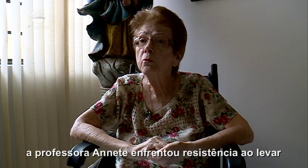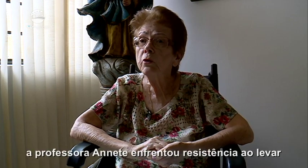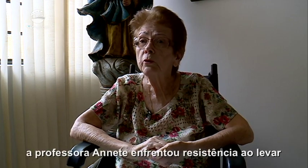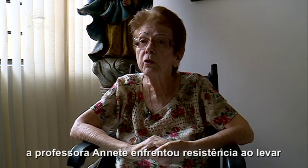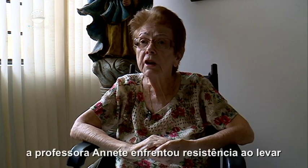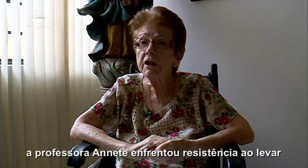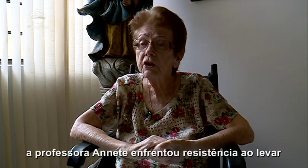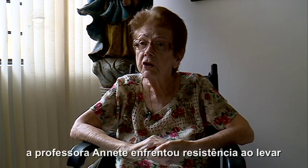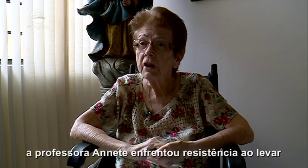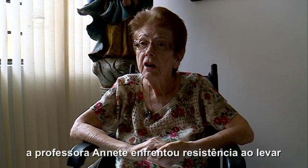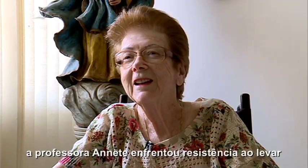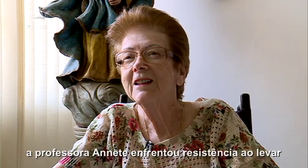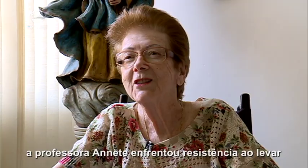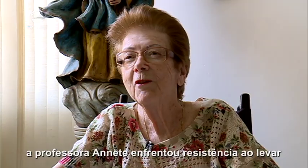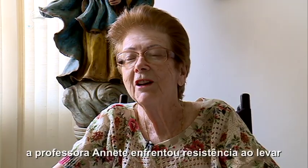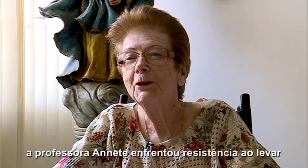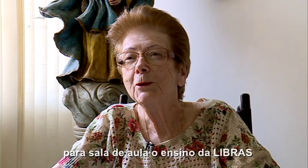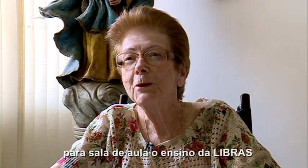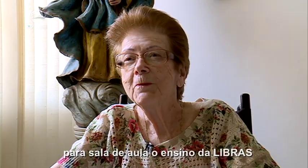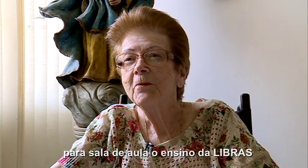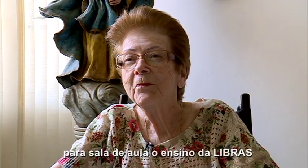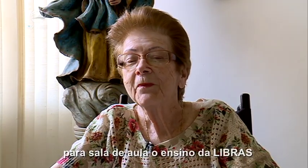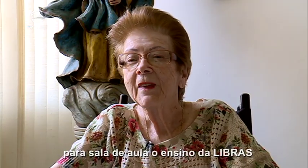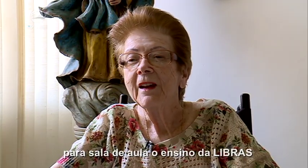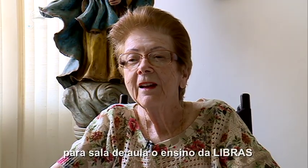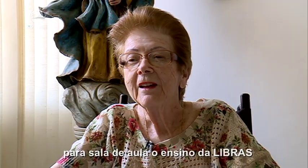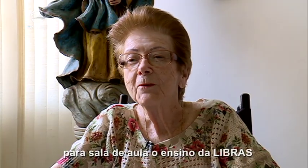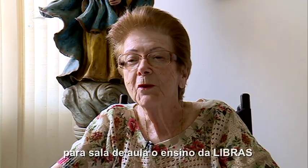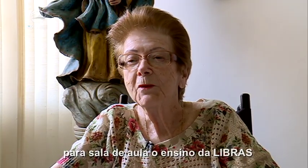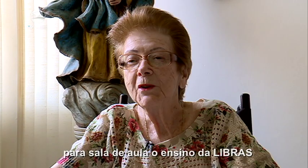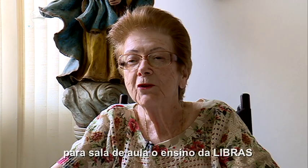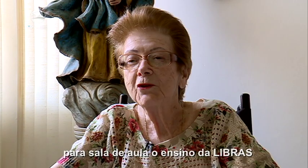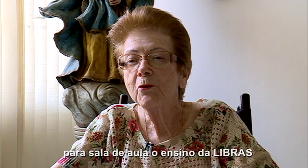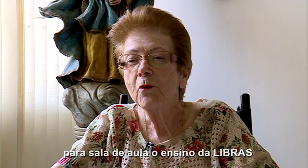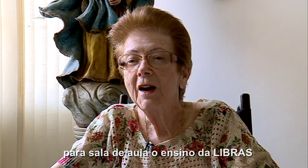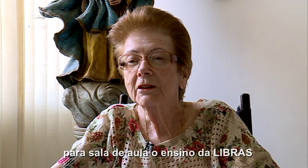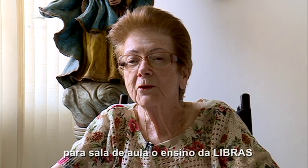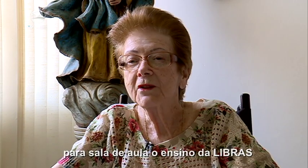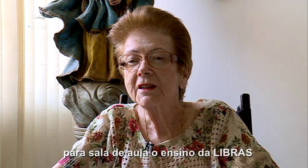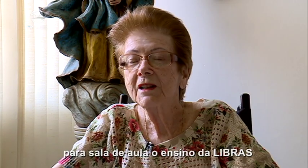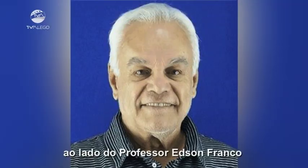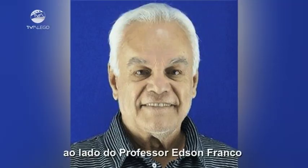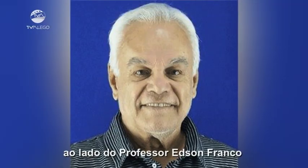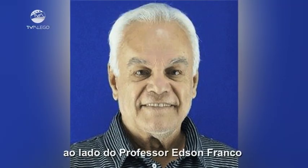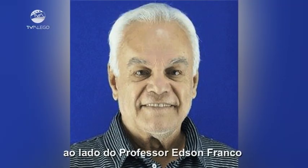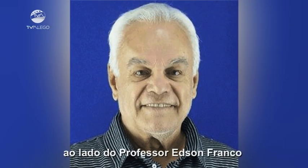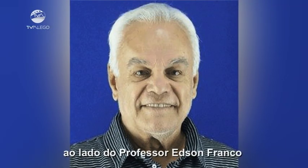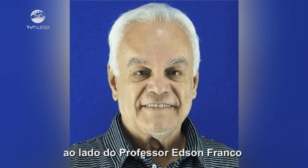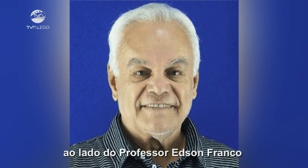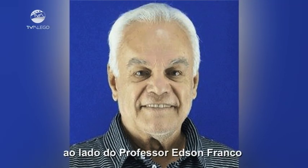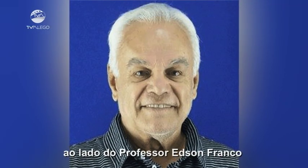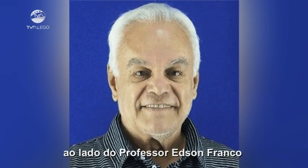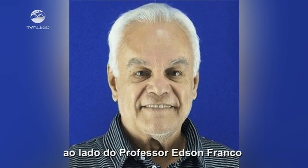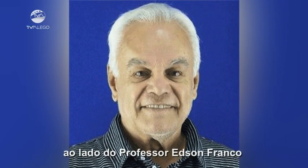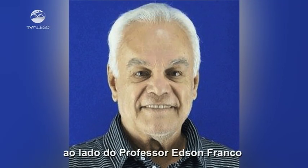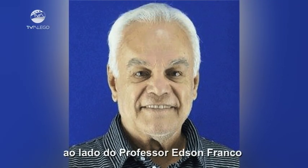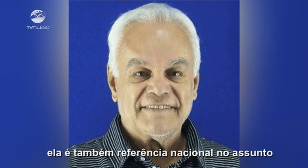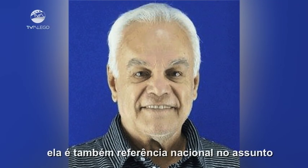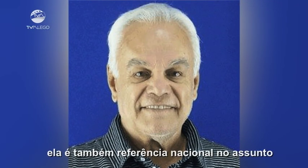enfrentou resistência ao levar para a sala de aula o ensino da Libras. Ao lado de Edson Franco, ela é também uma